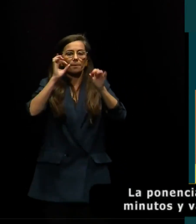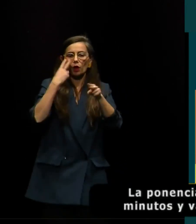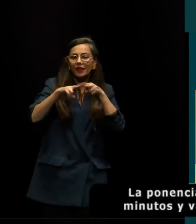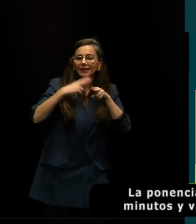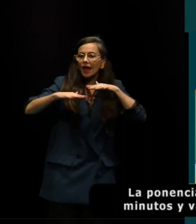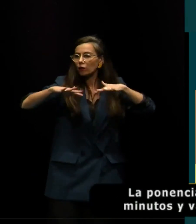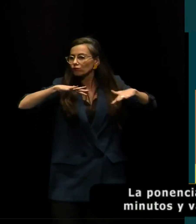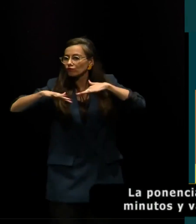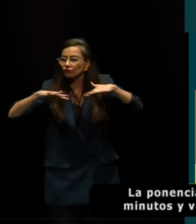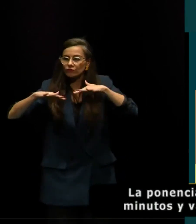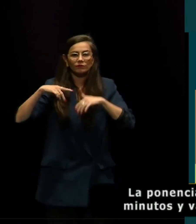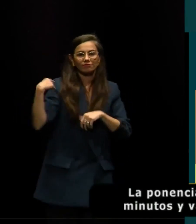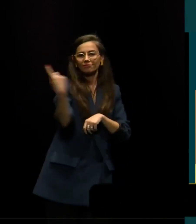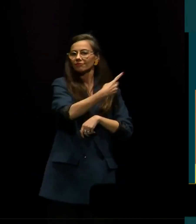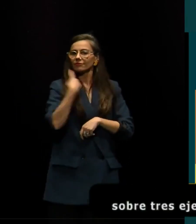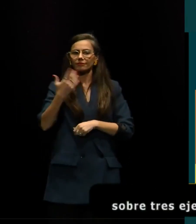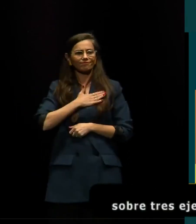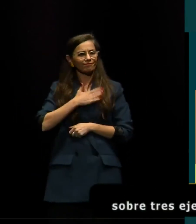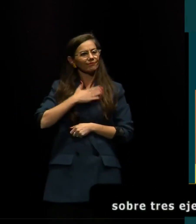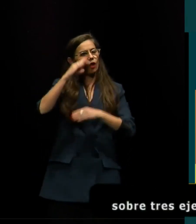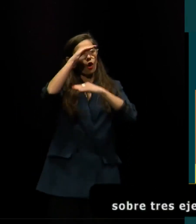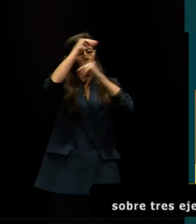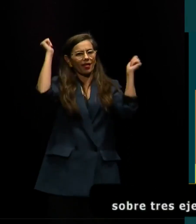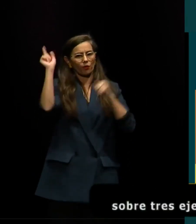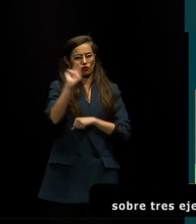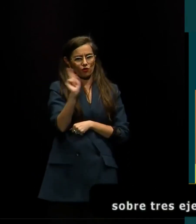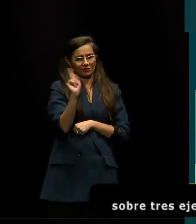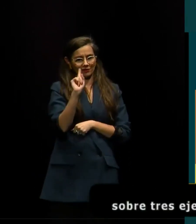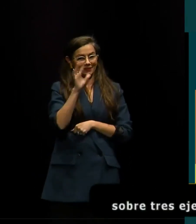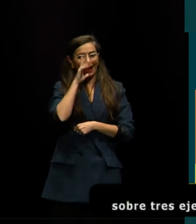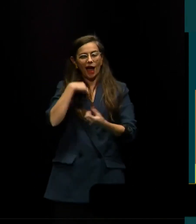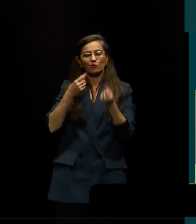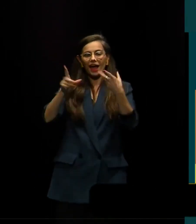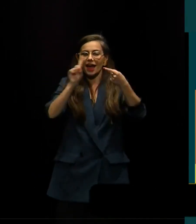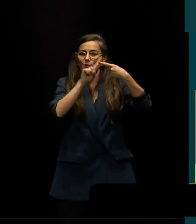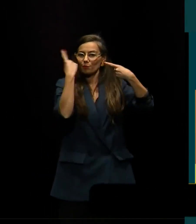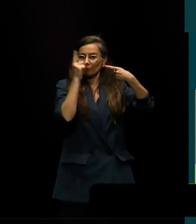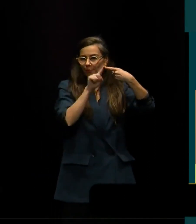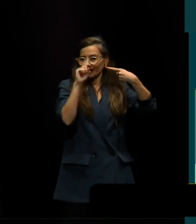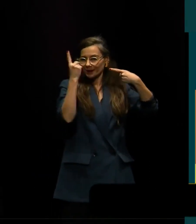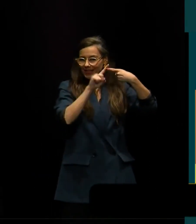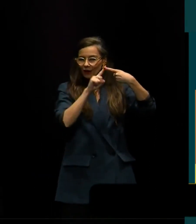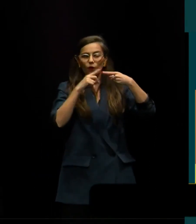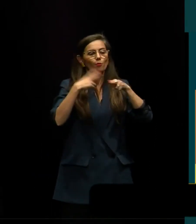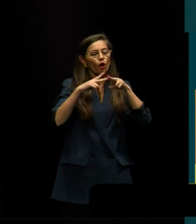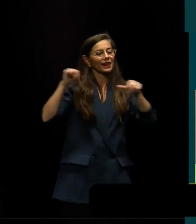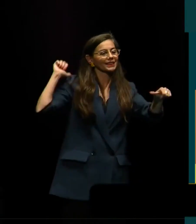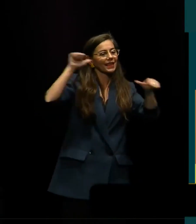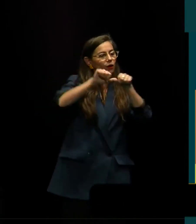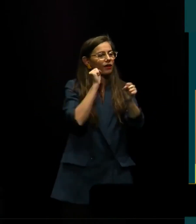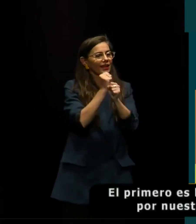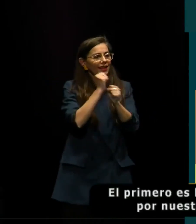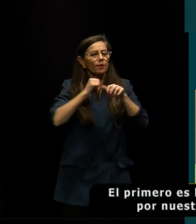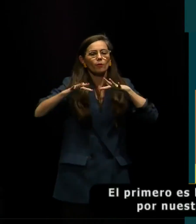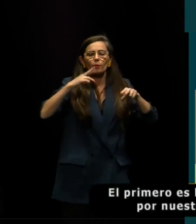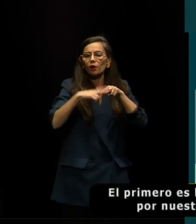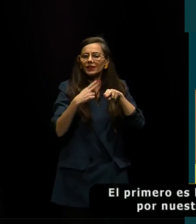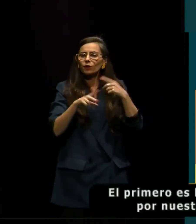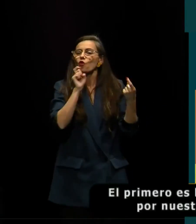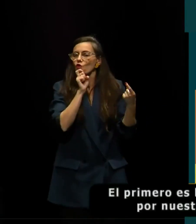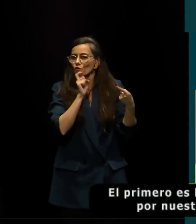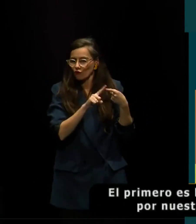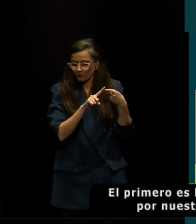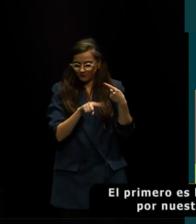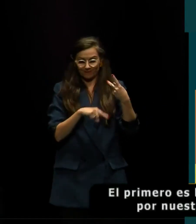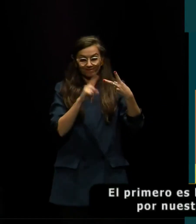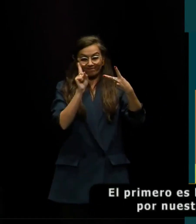hacer un recorrido por nuestra trayectoria asociativa, sin olvidar el contexto sociopolítico en